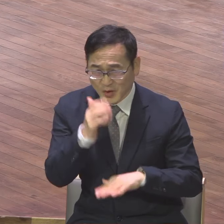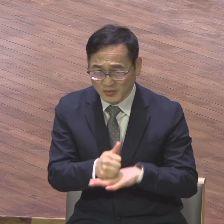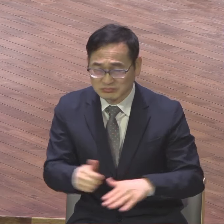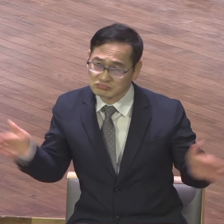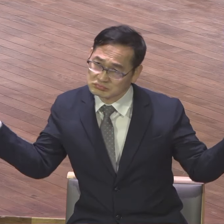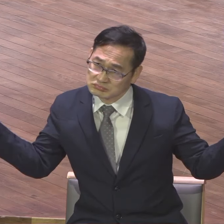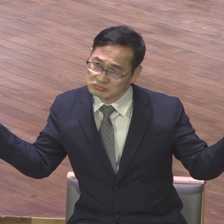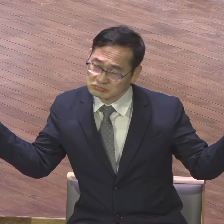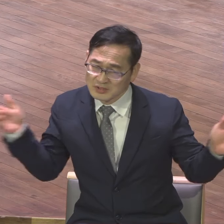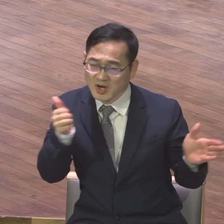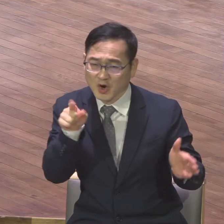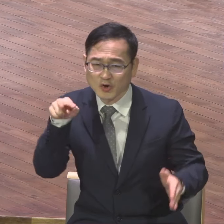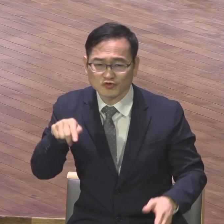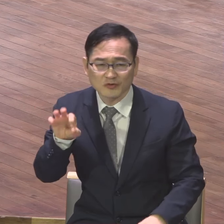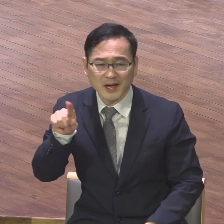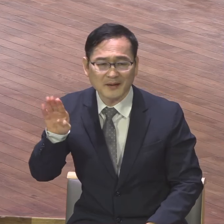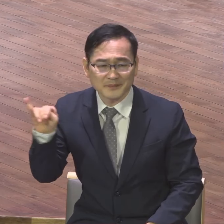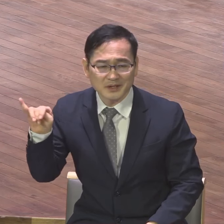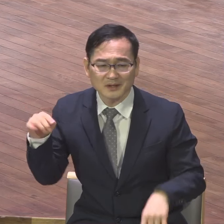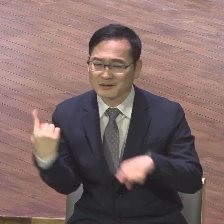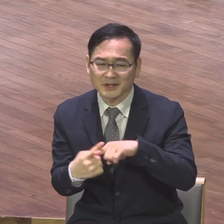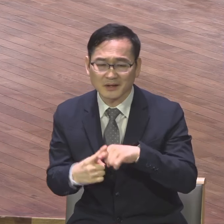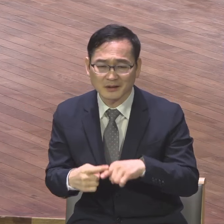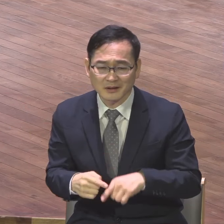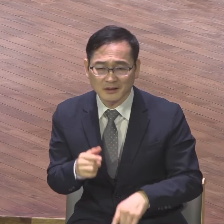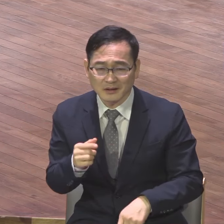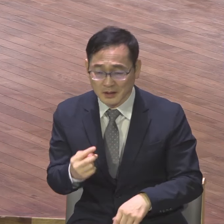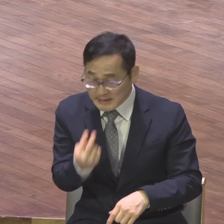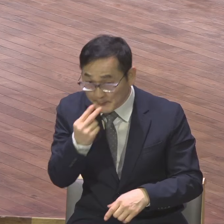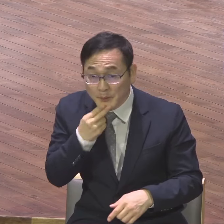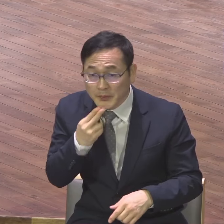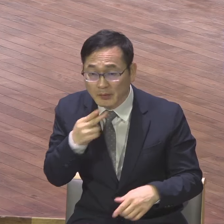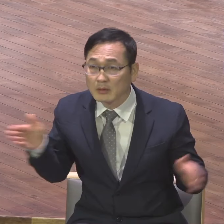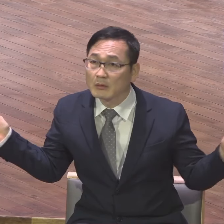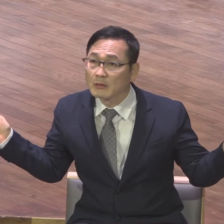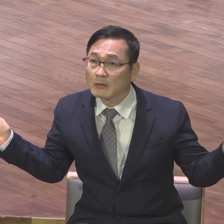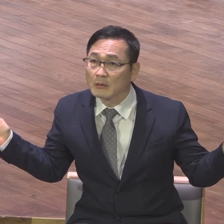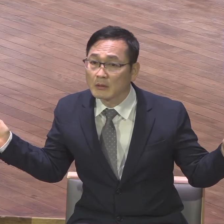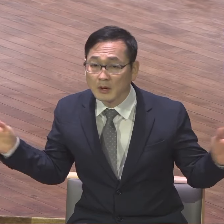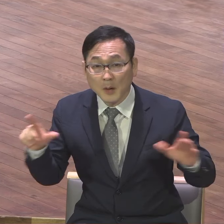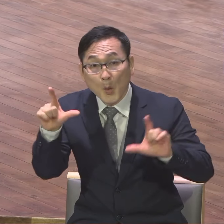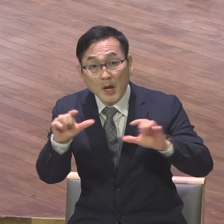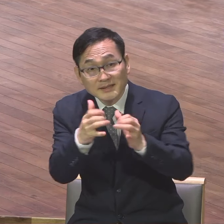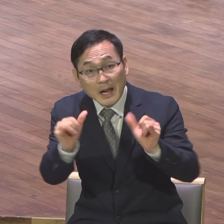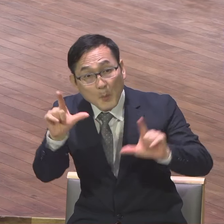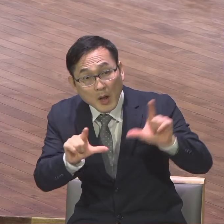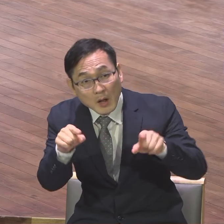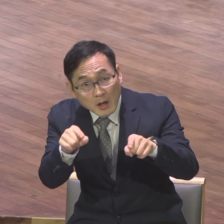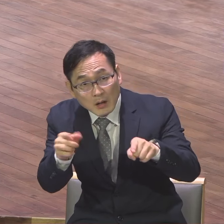허수아비 인생이다라는 얘기예요. 허수아비가 뭐예요? 생명 없어요. 아무것도 없어요.